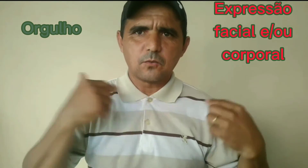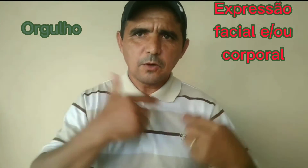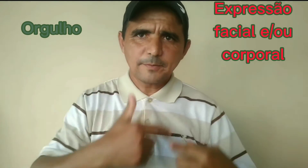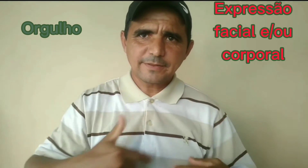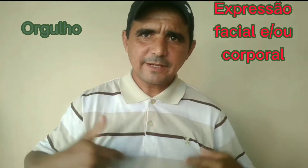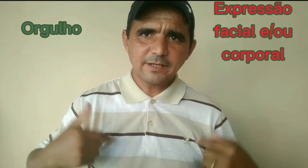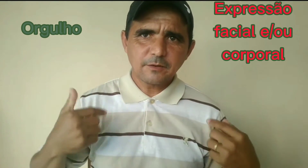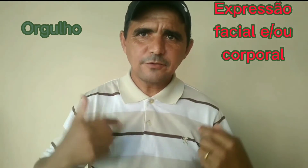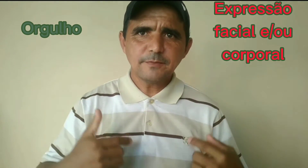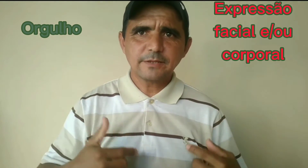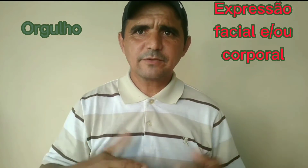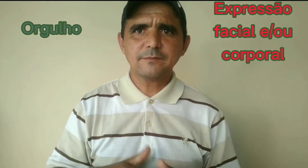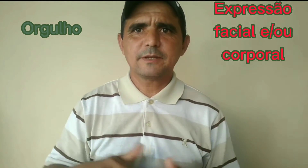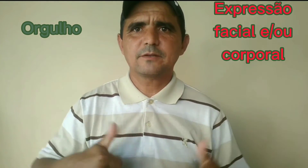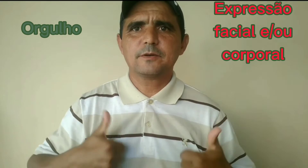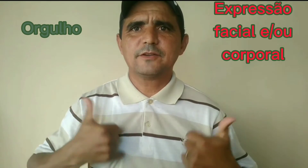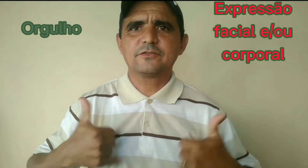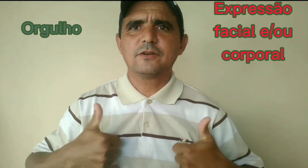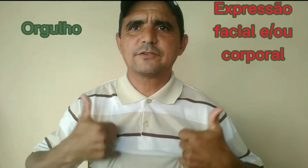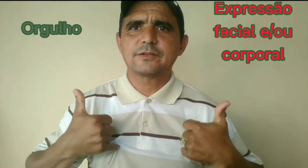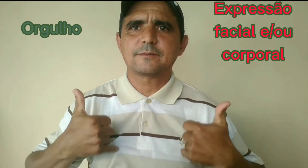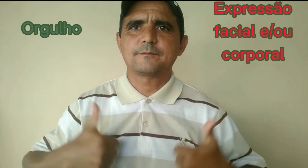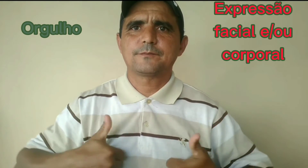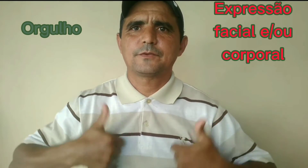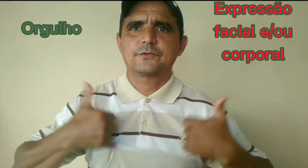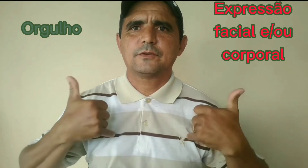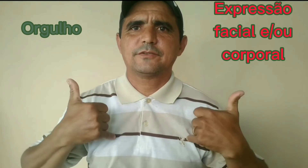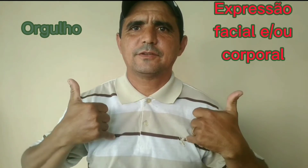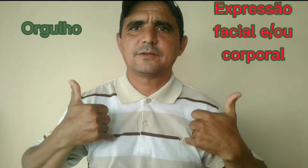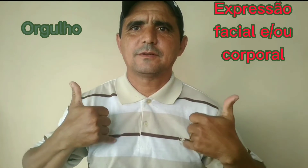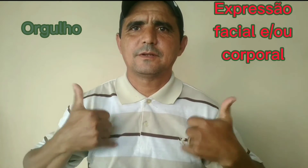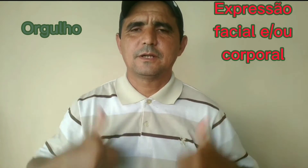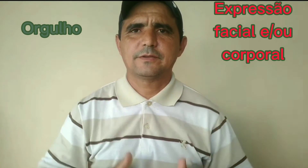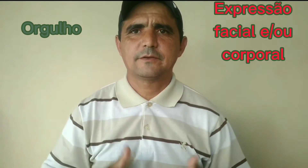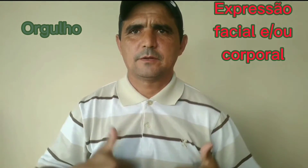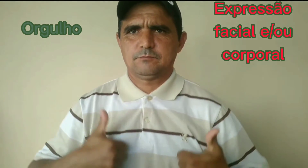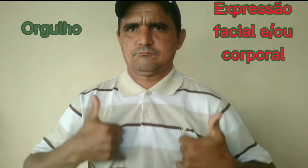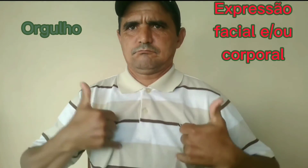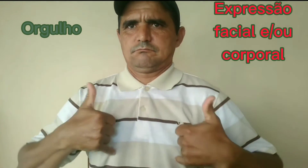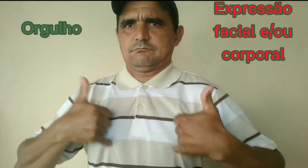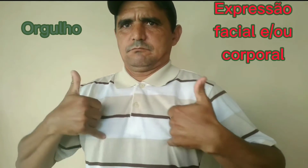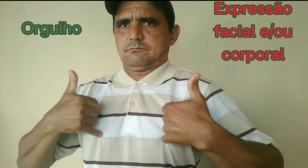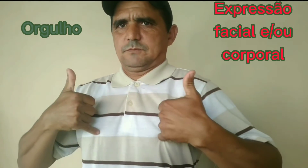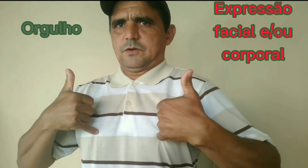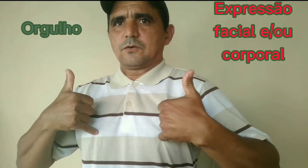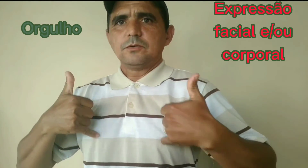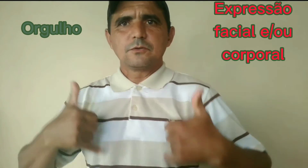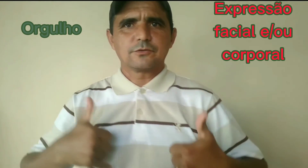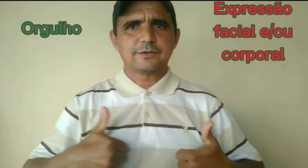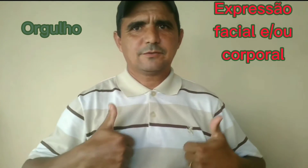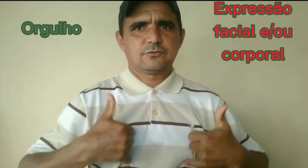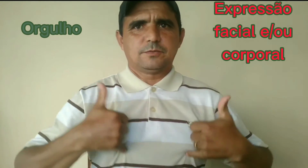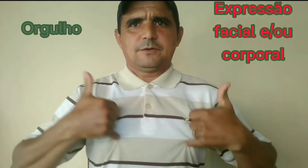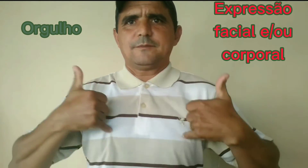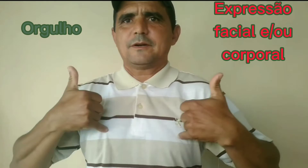O corpo tem aquele movimento também. Eu não posso fazer só assim. Só assim. Eu tenho orgulhoso, né? Subiu a mão